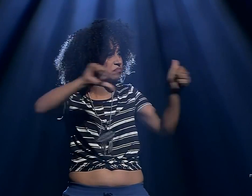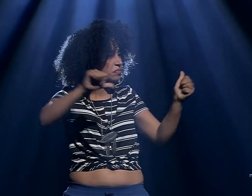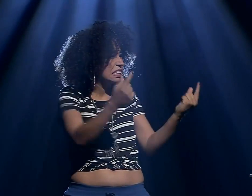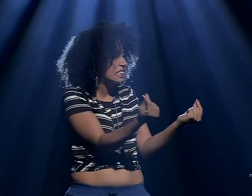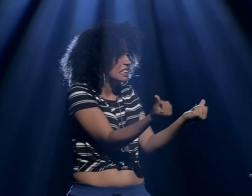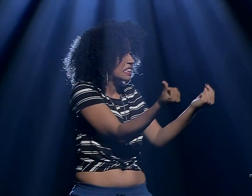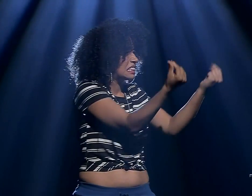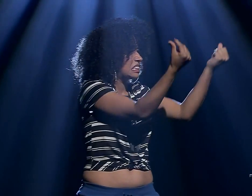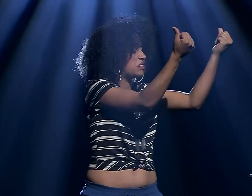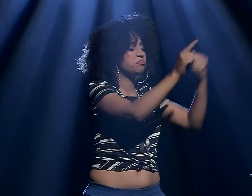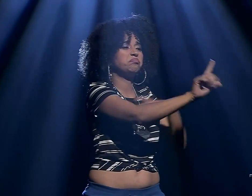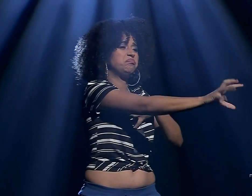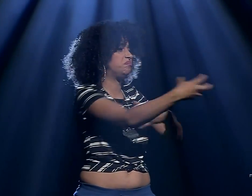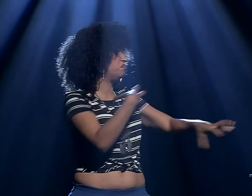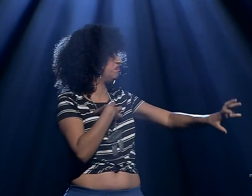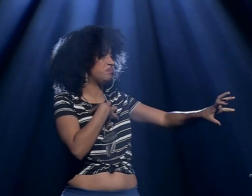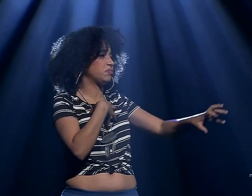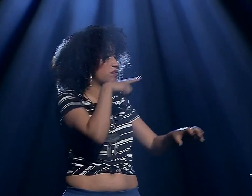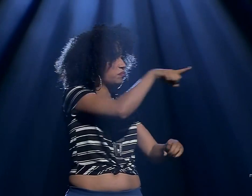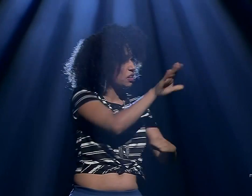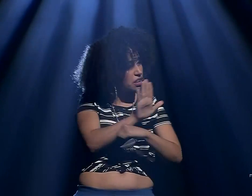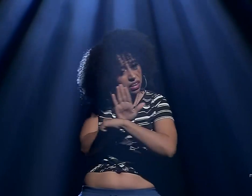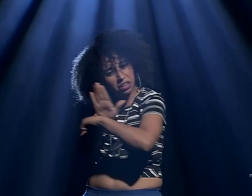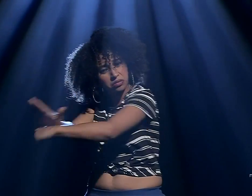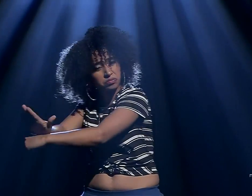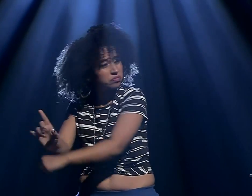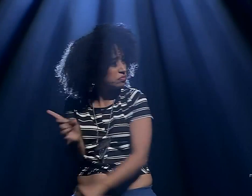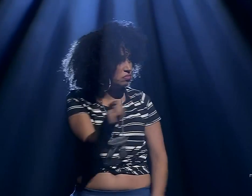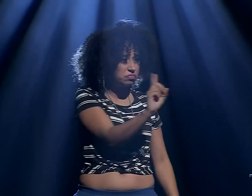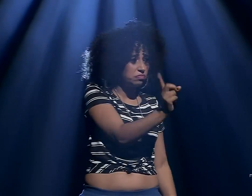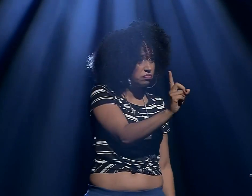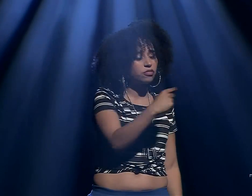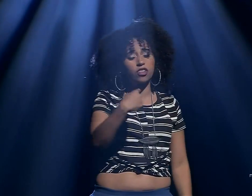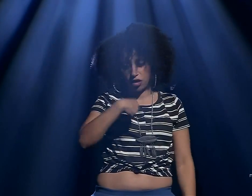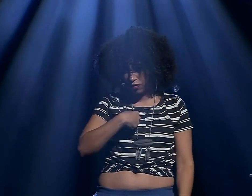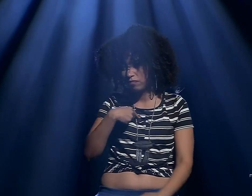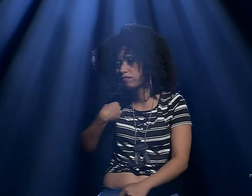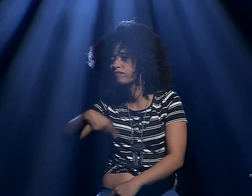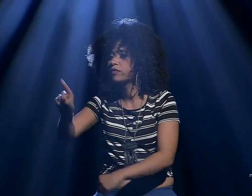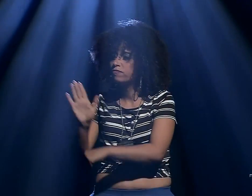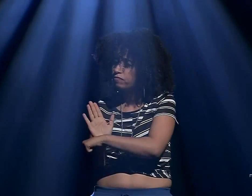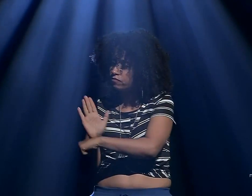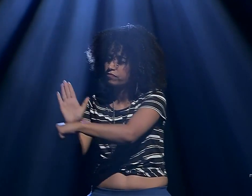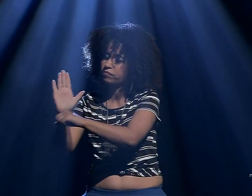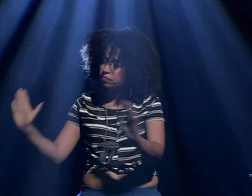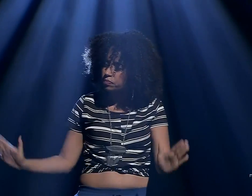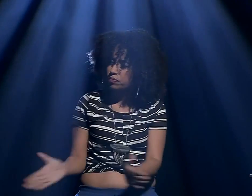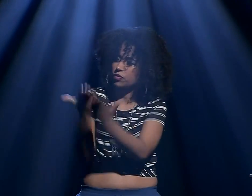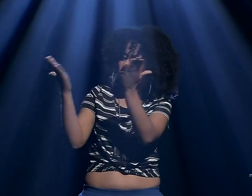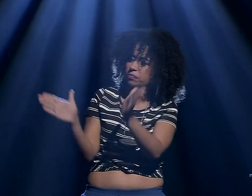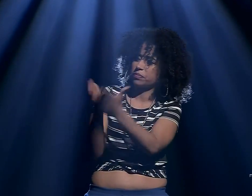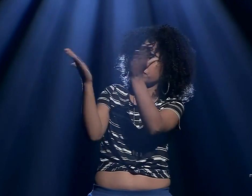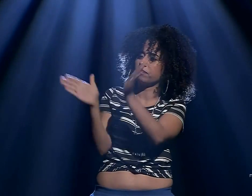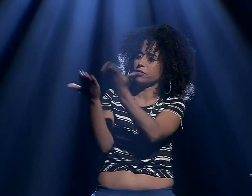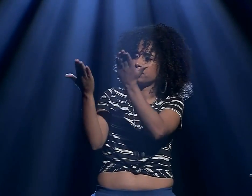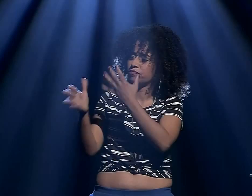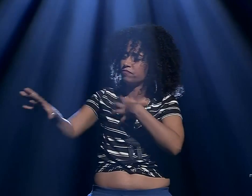favela o gay vira as costas para favela é mas nos sentimos a dor do outro